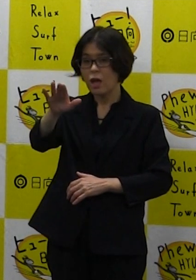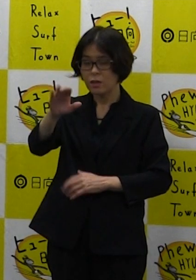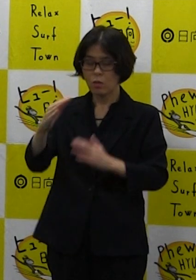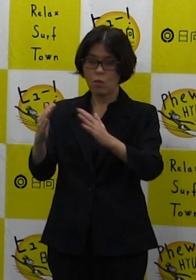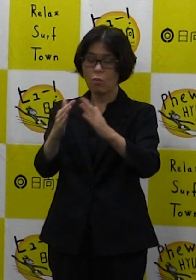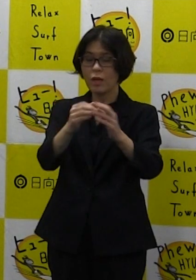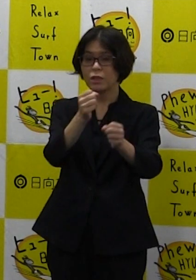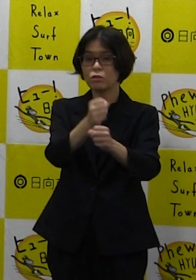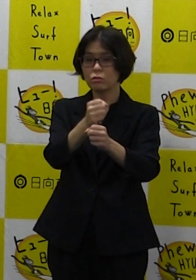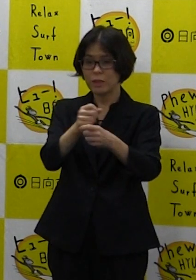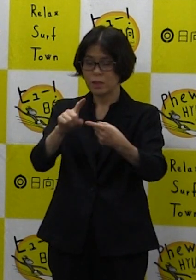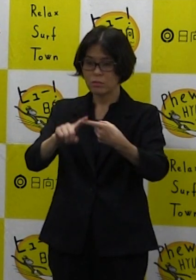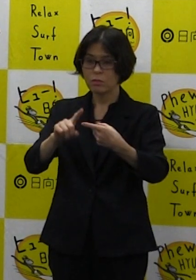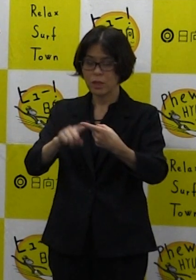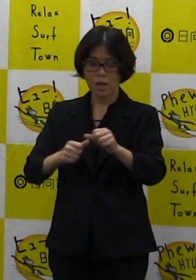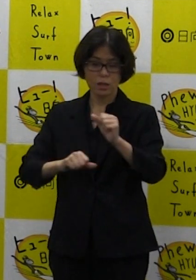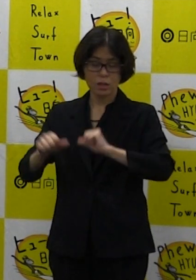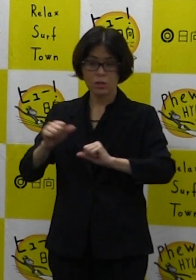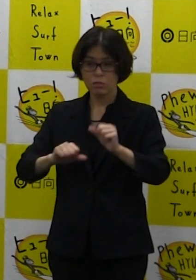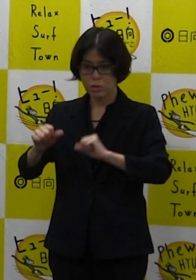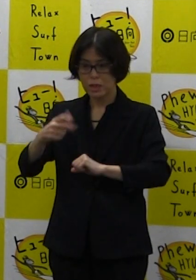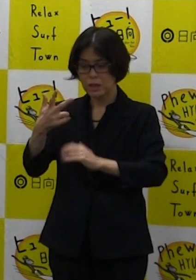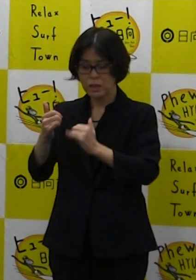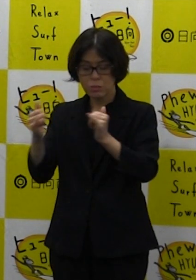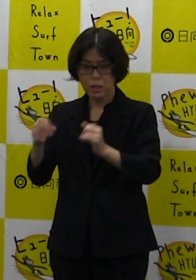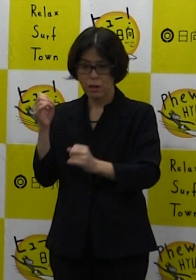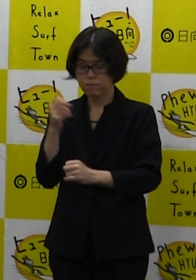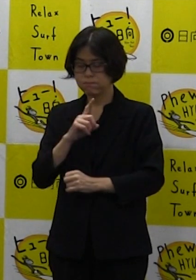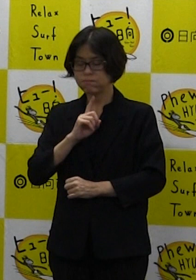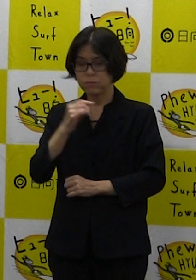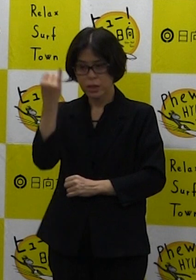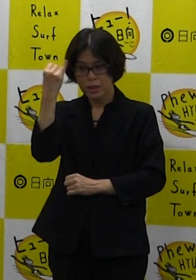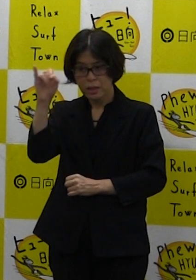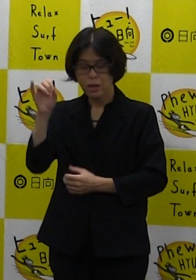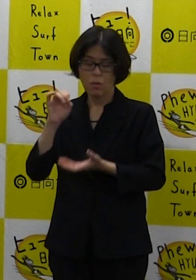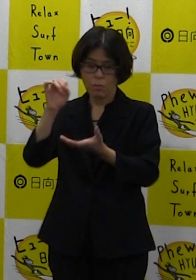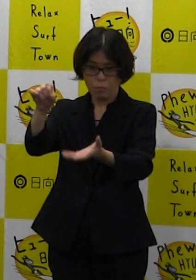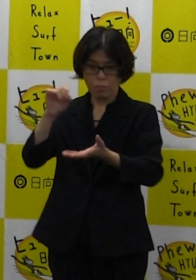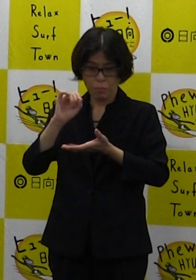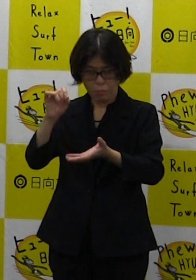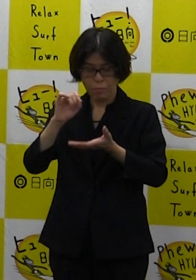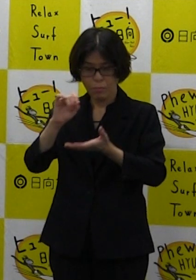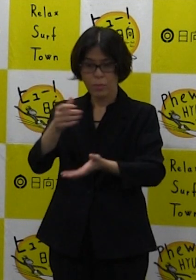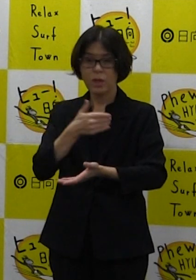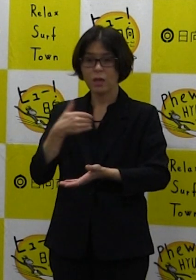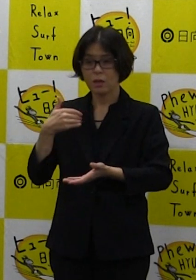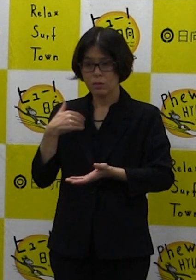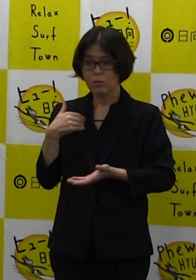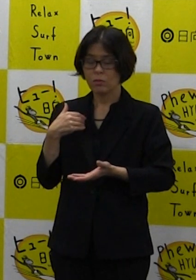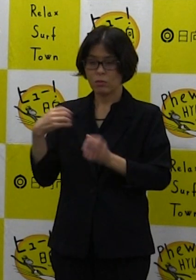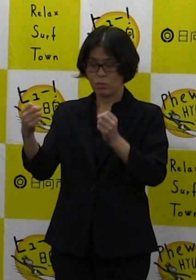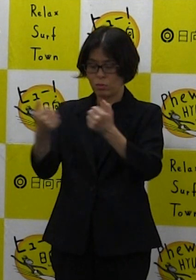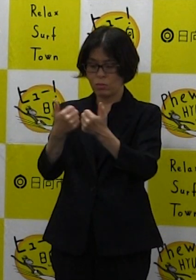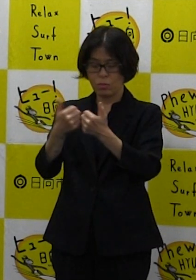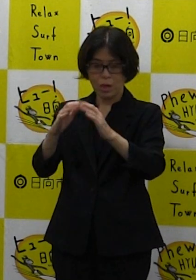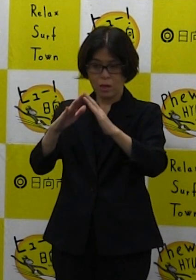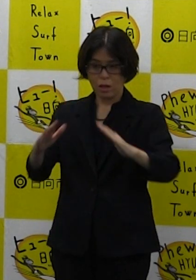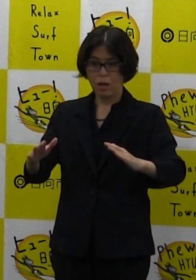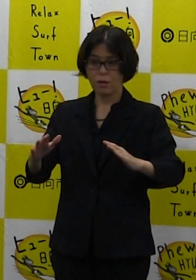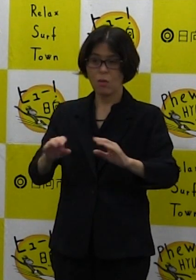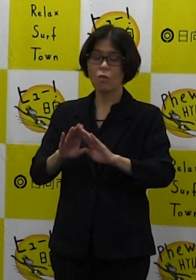まちづくりについて自由に意見交換を行うまちづくり市民ワークショップを開催をいたし